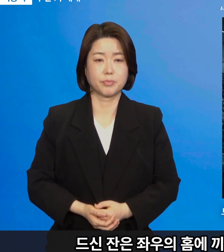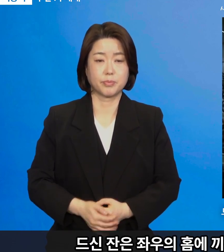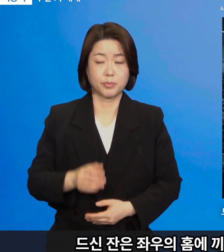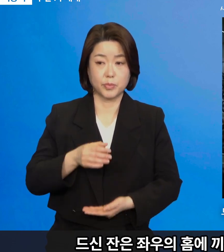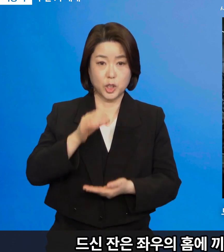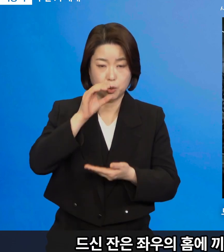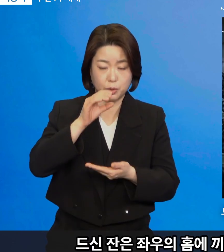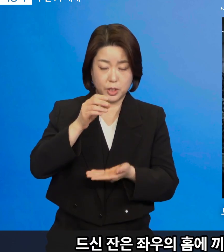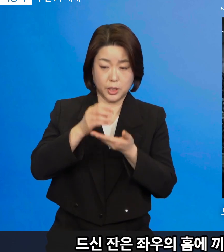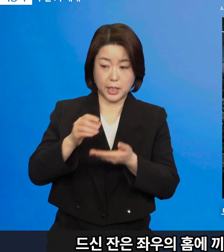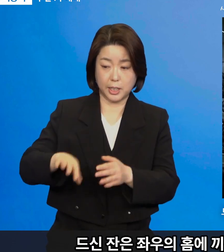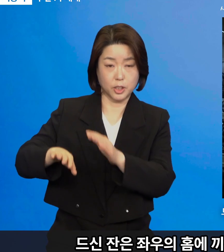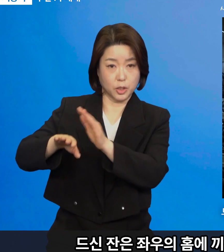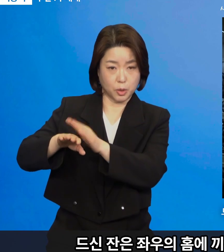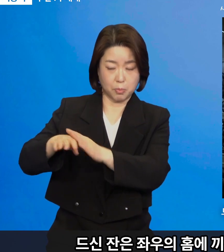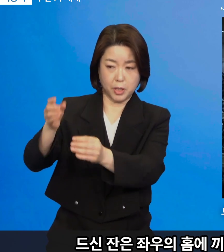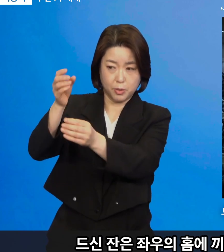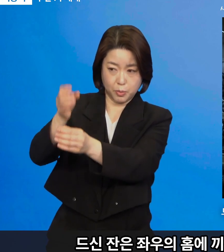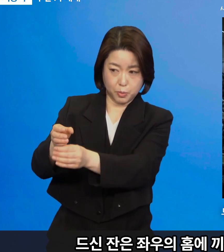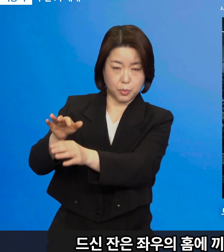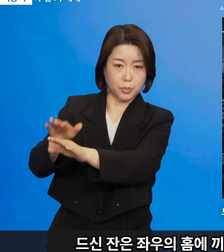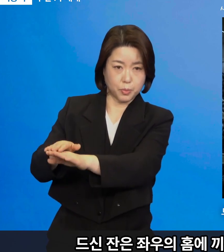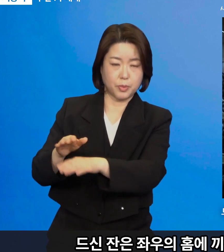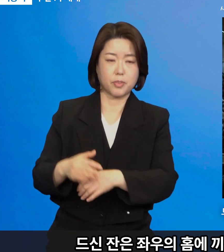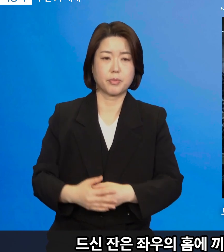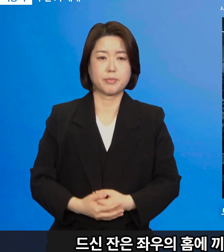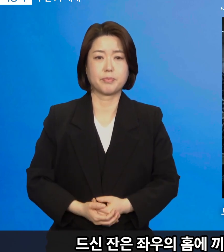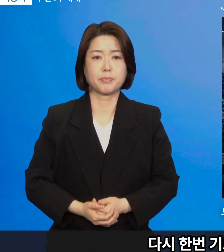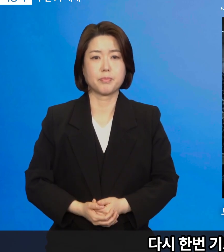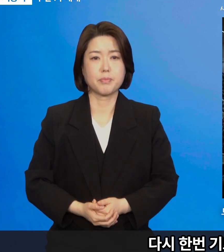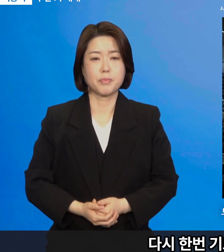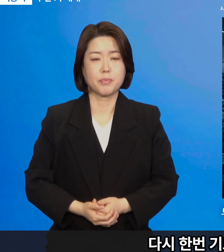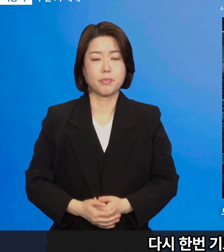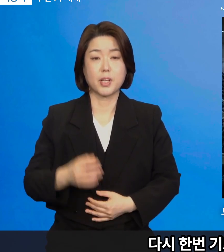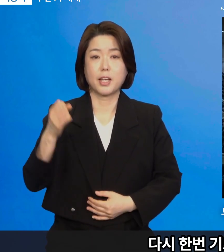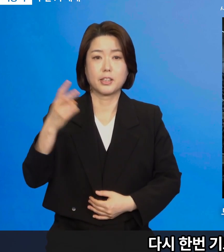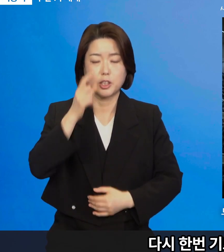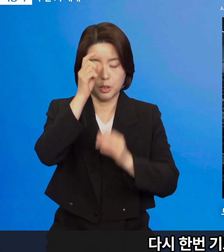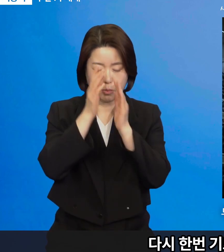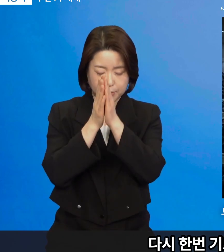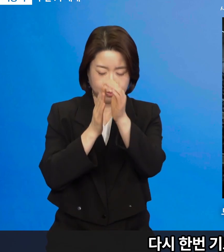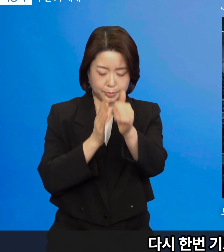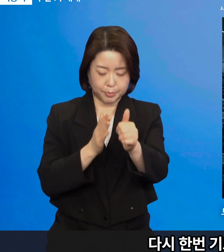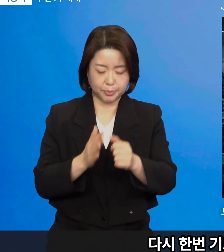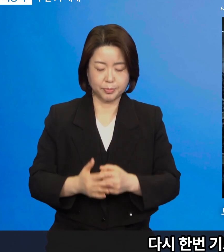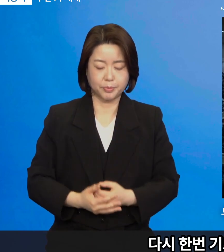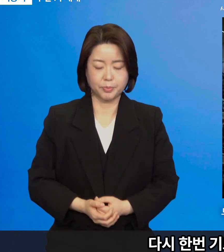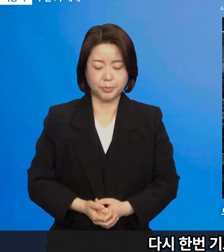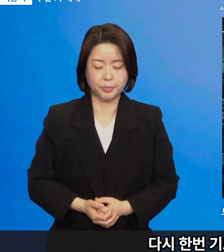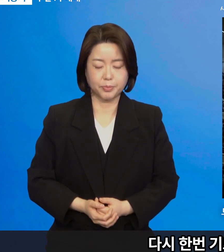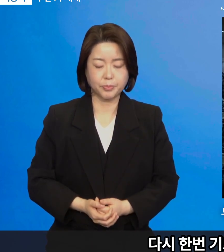드신 잔은 좌우의 홈에 끼워주시면 감사하겠습니다. 다시 한번 기도하겠습니다.